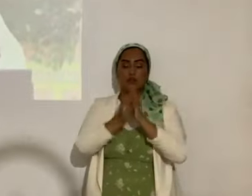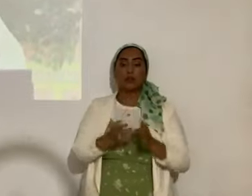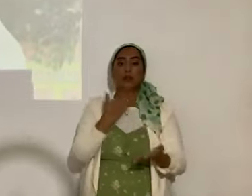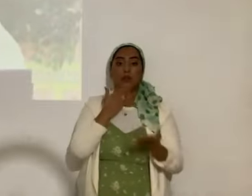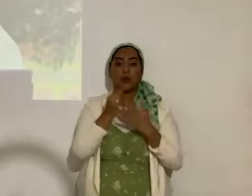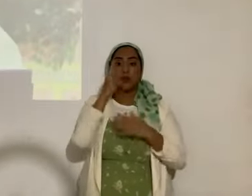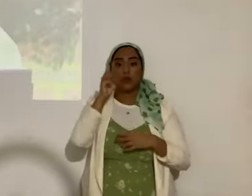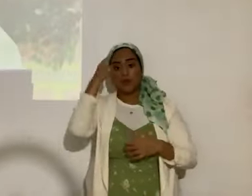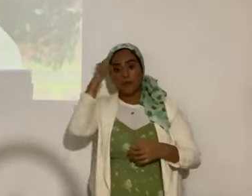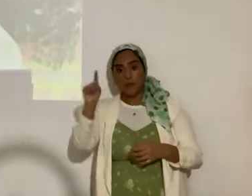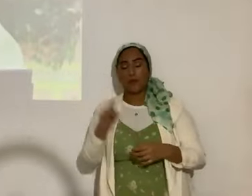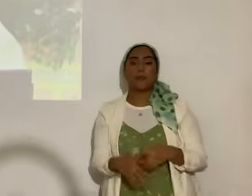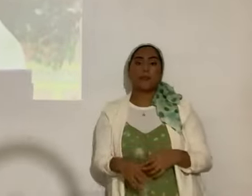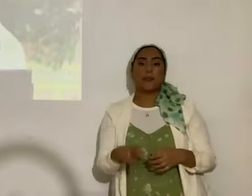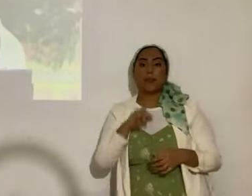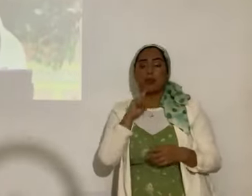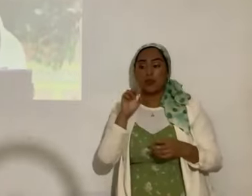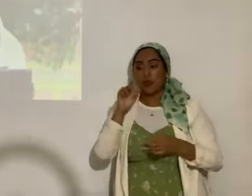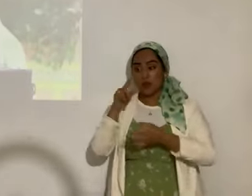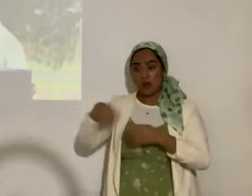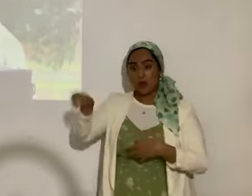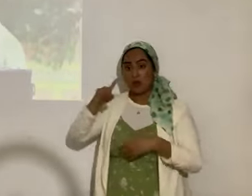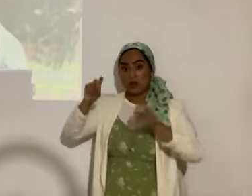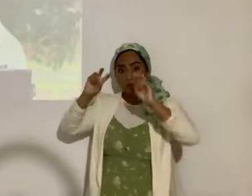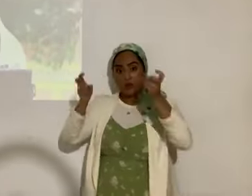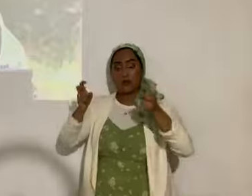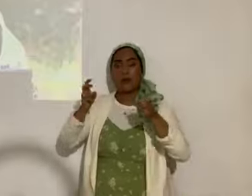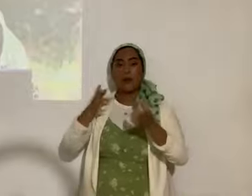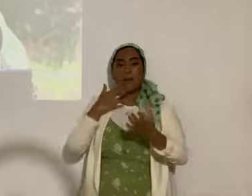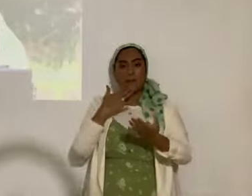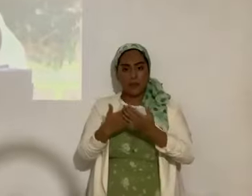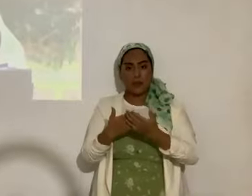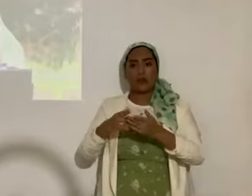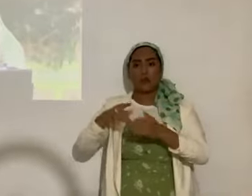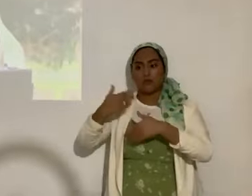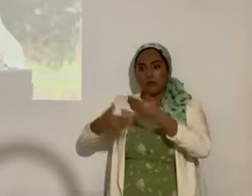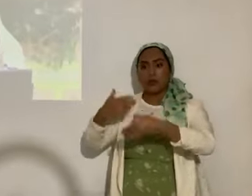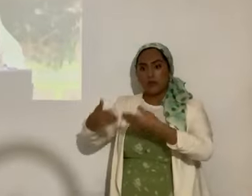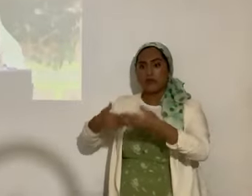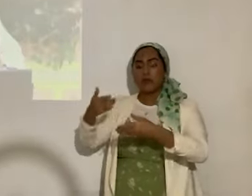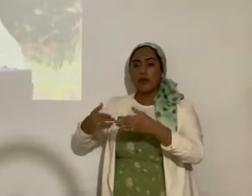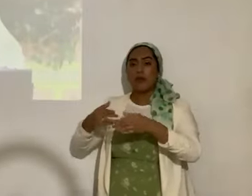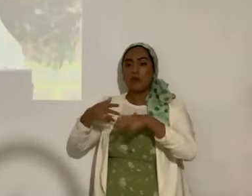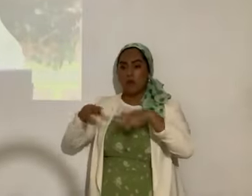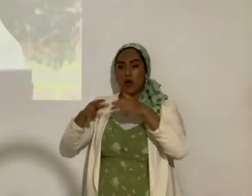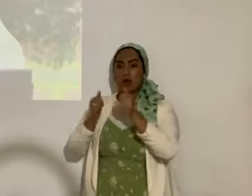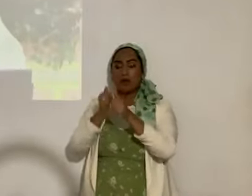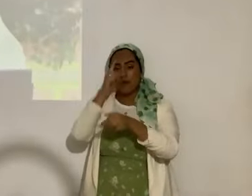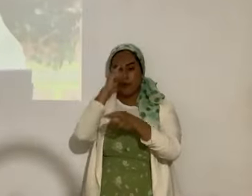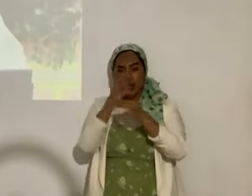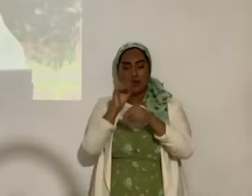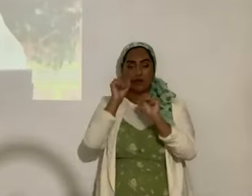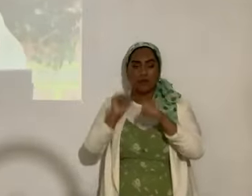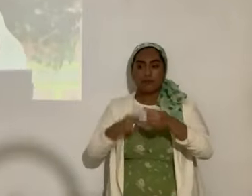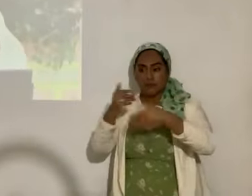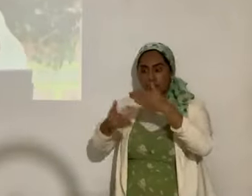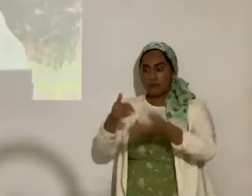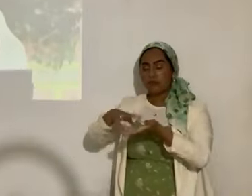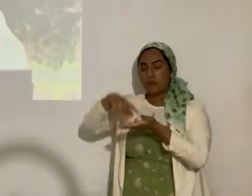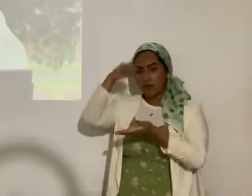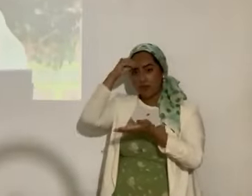y realmente en este en este de esos temas son temas básicos para empezar a caminar en la fe para que puedas empezar a